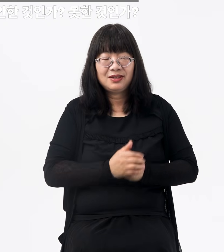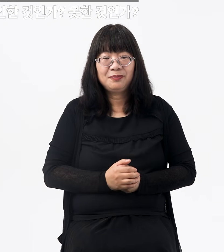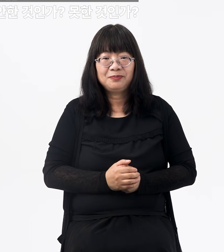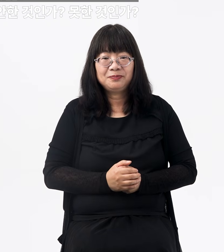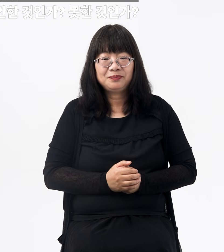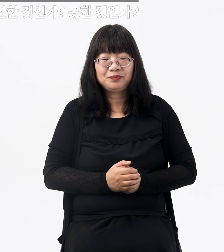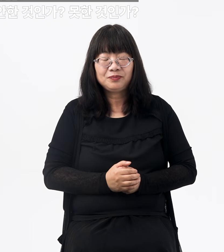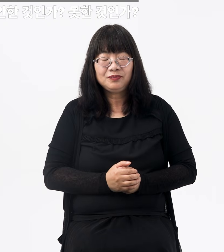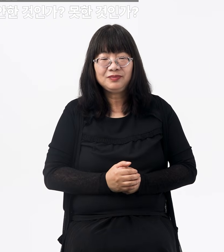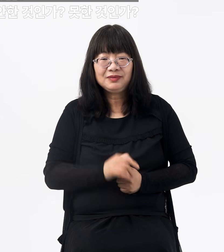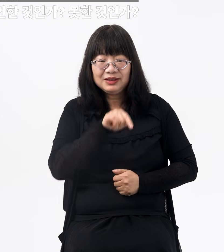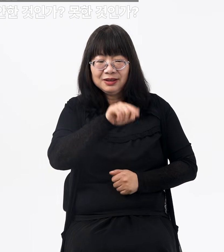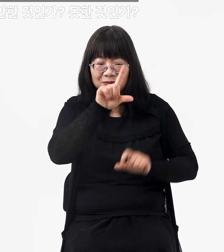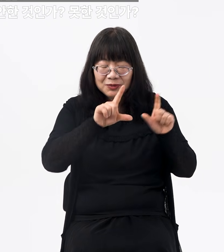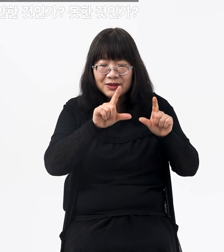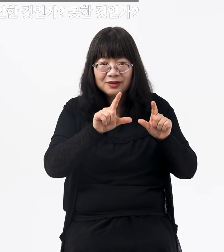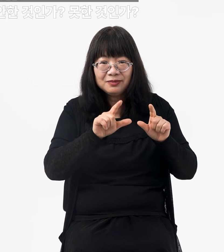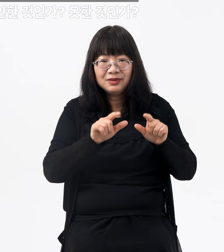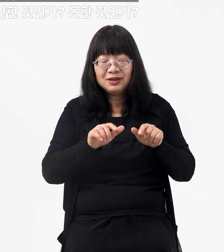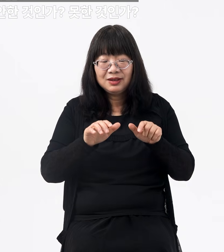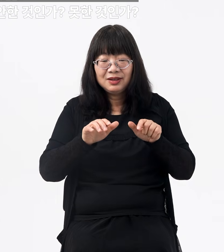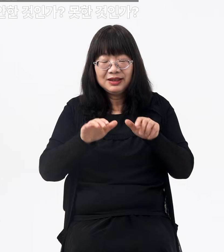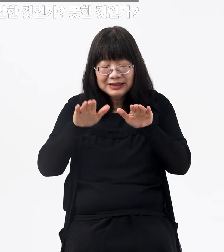사실은 현대판 우상이에요.